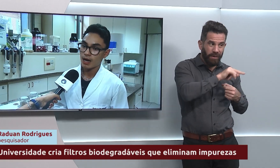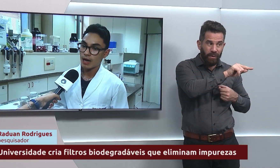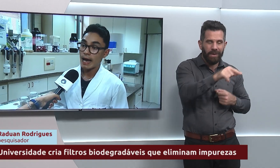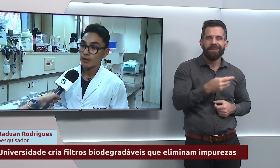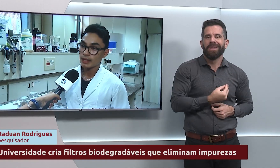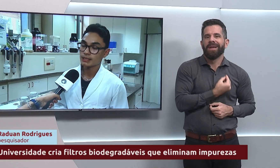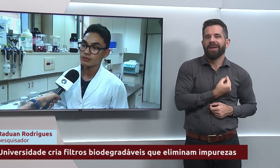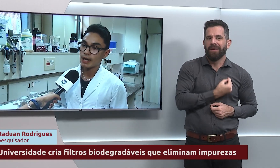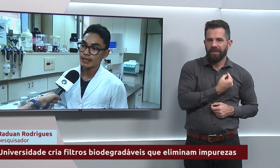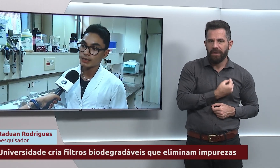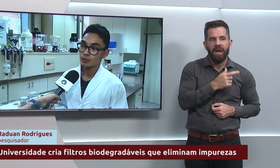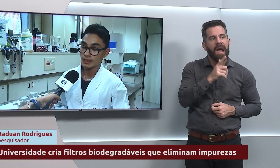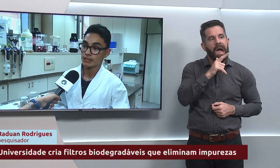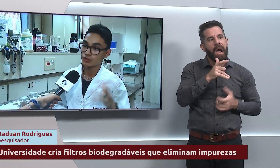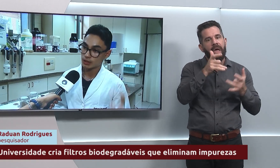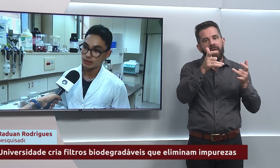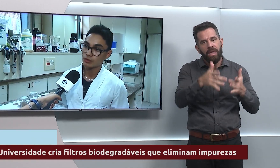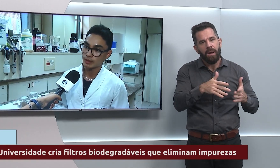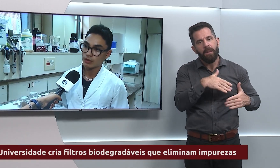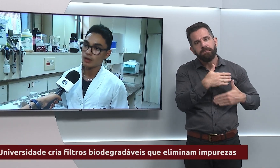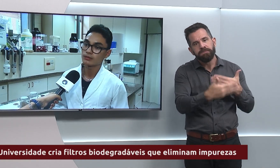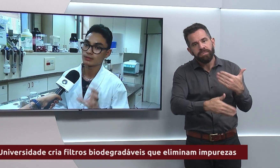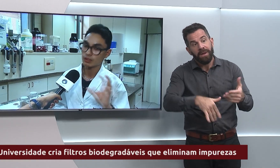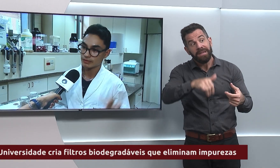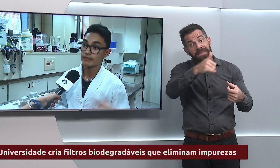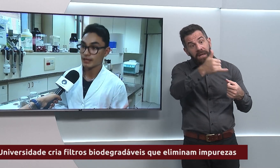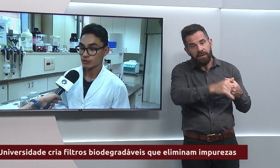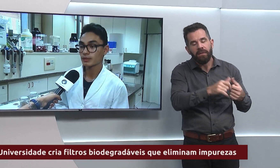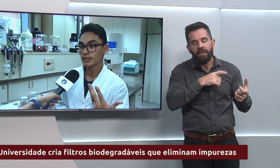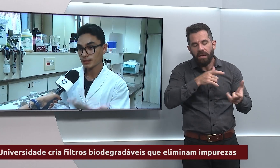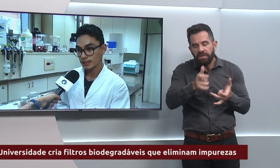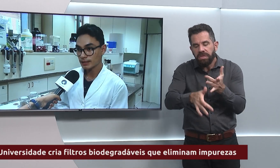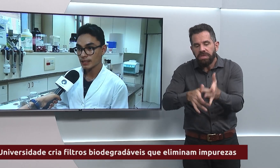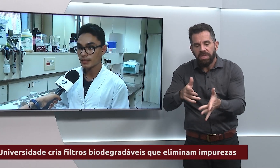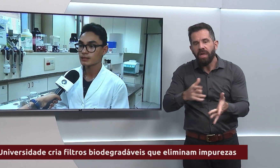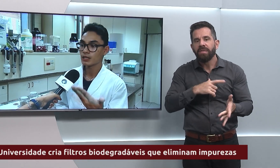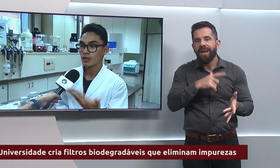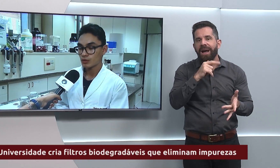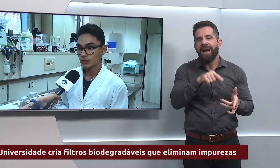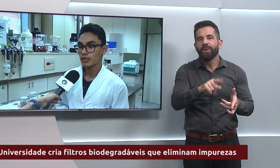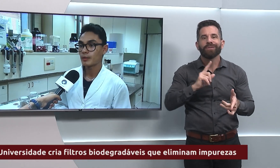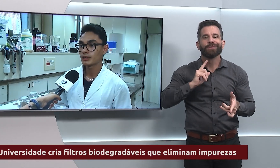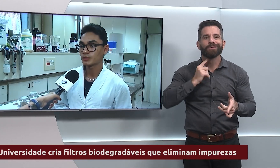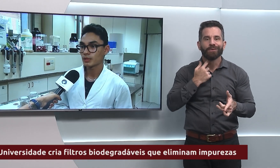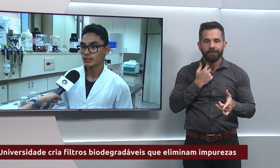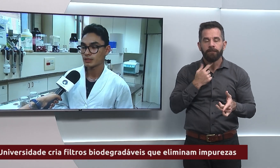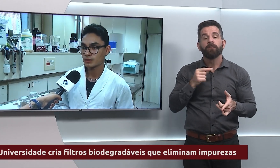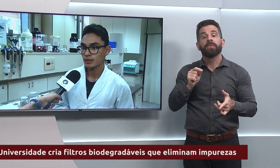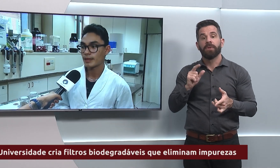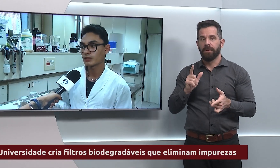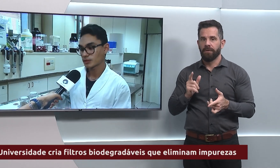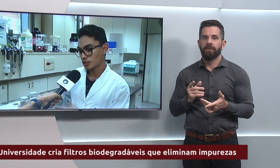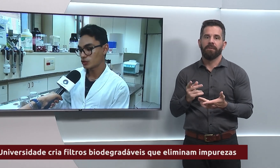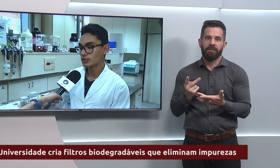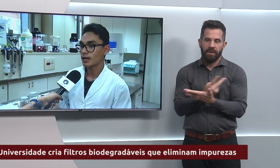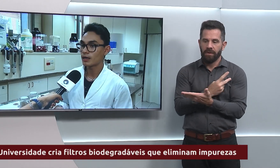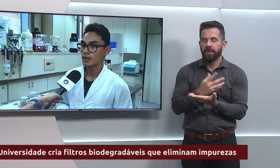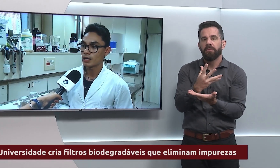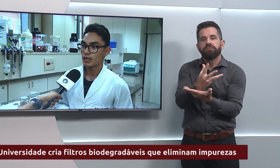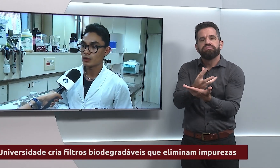água residuária do processo de extração do petróleo. Então tem vários contaminantes, dentre eles os hidrocarbonetos policíclicos aromáticos que a gente está